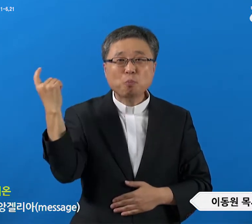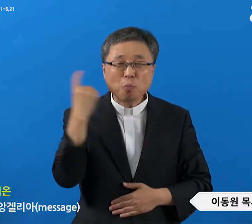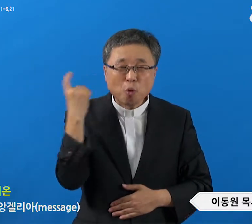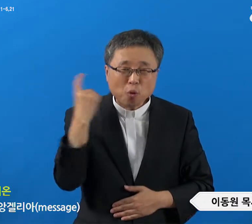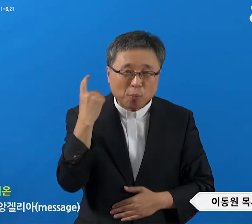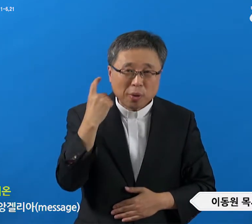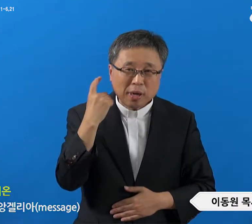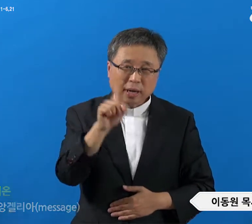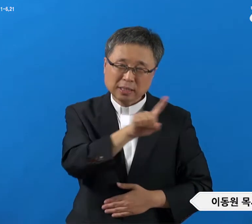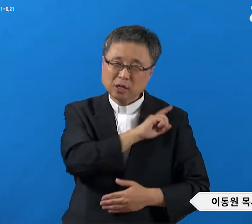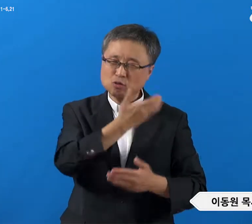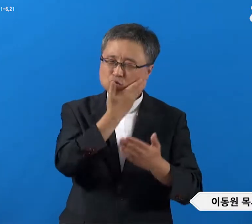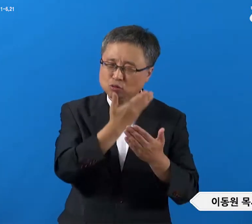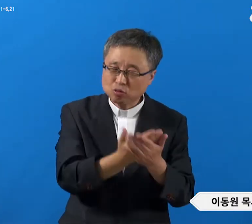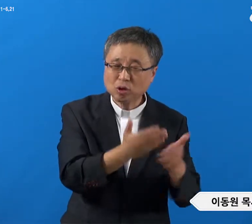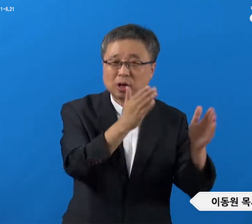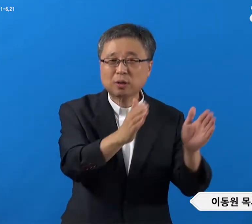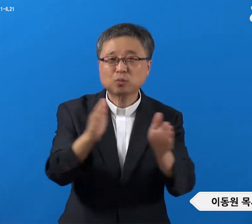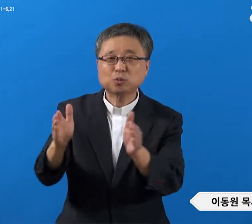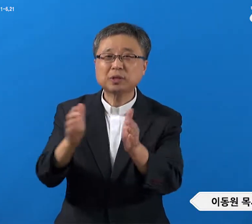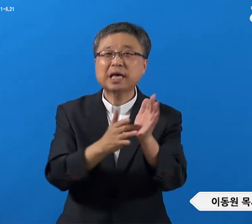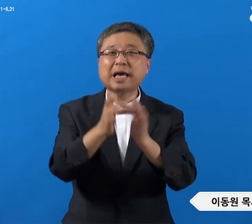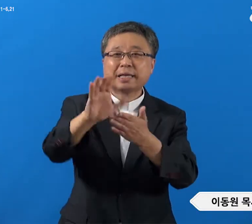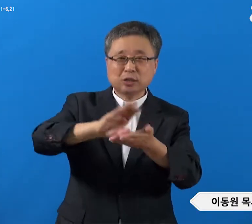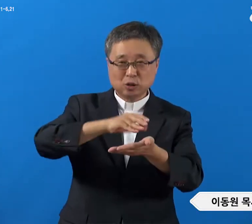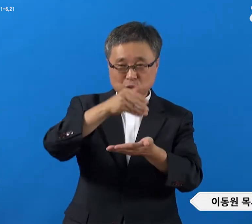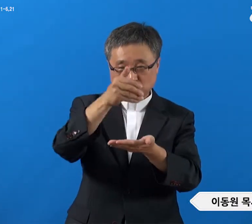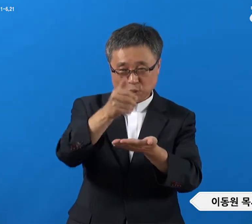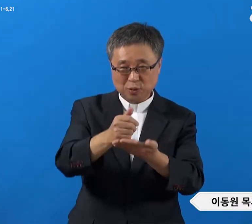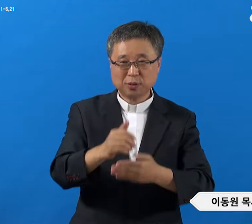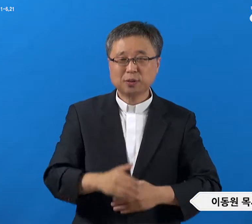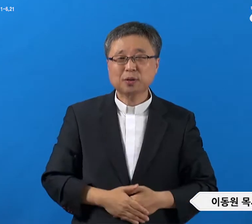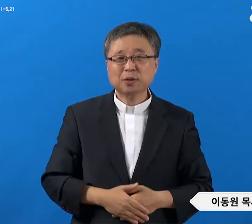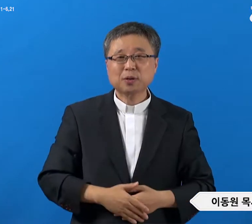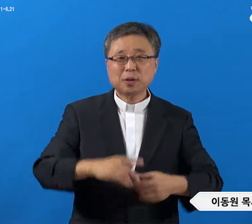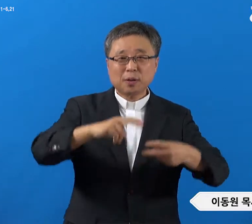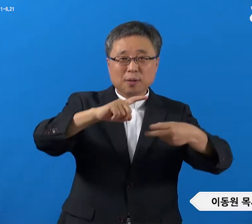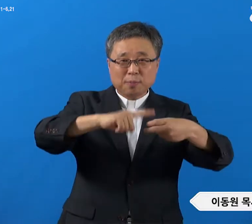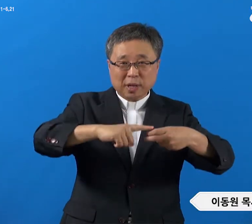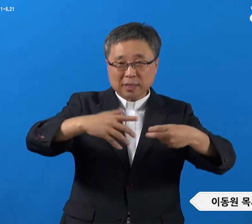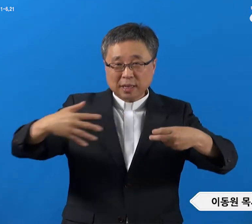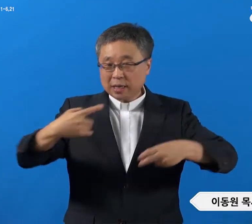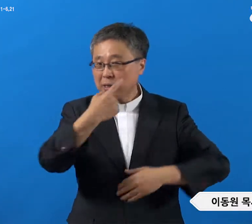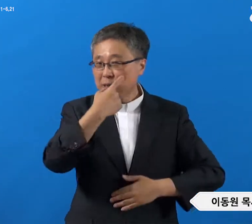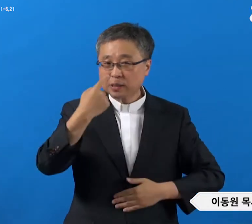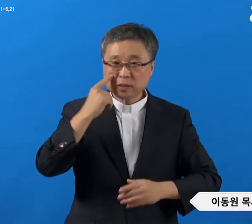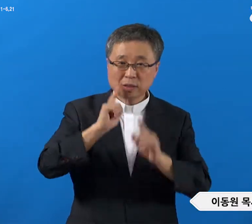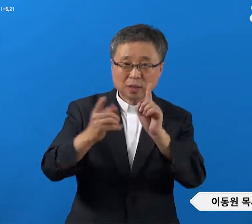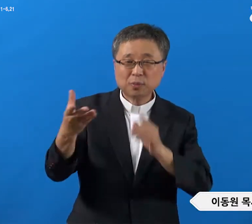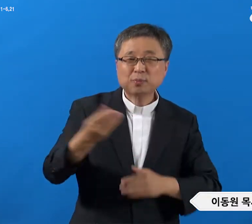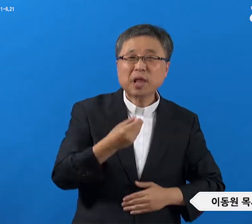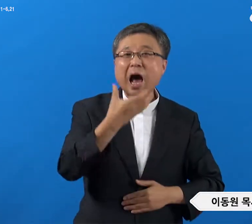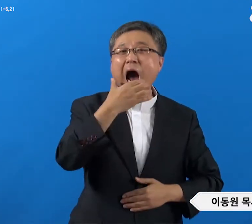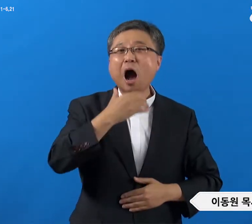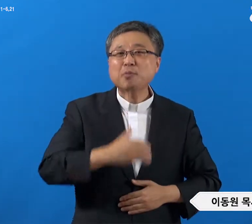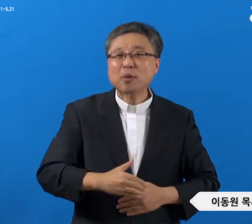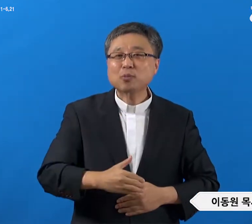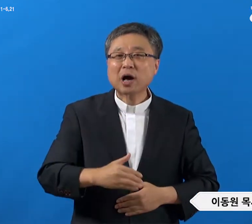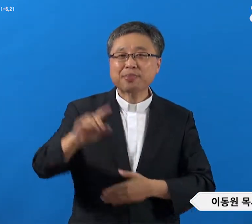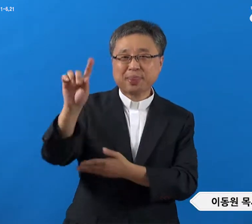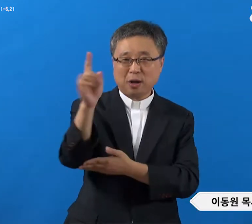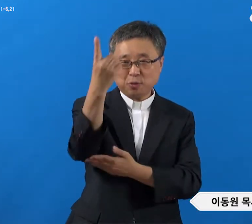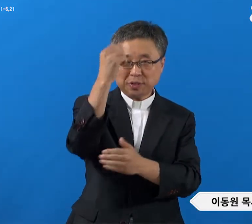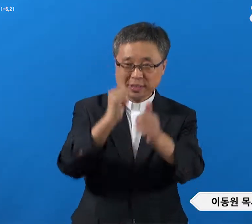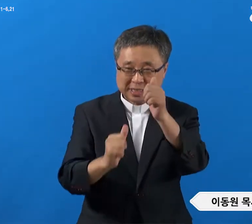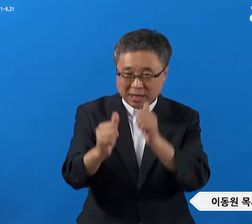이 기쁜 소식의 핵심은 바로 예수 그리스도이십니다. 마태의 증언을 빌리면 아브라함과 다윗의